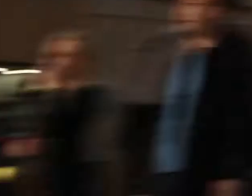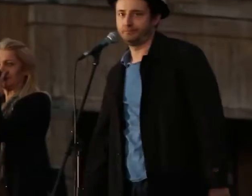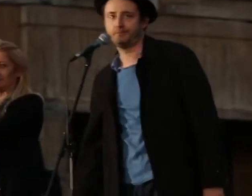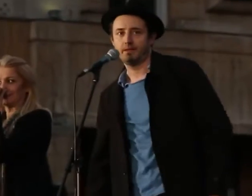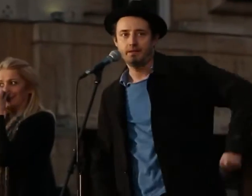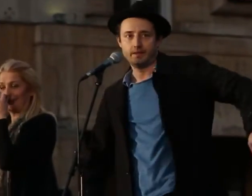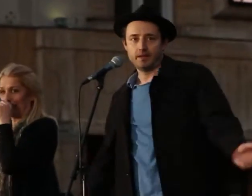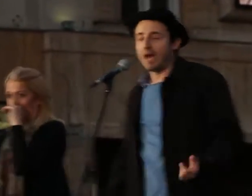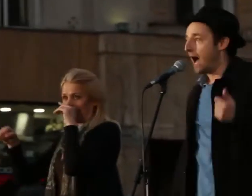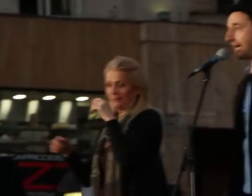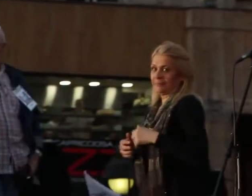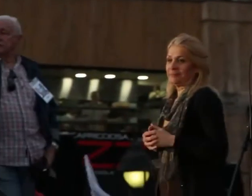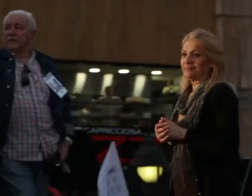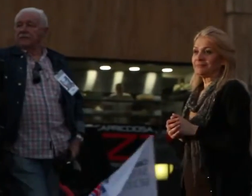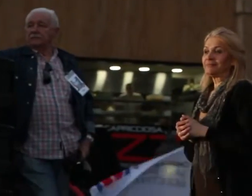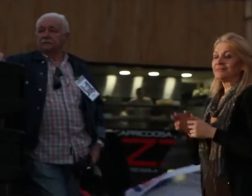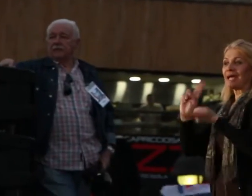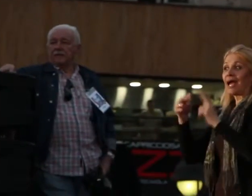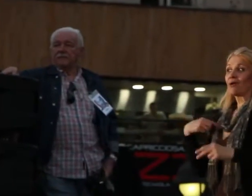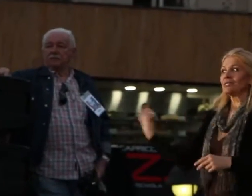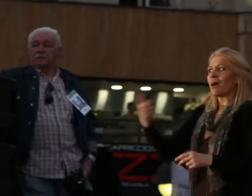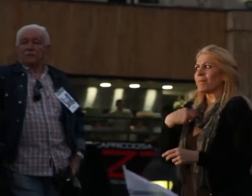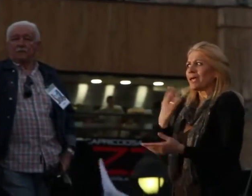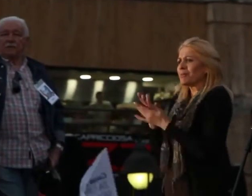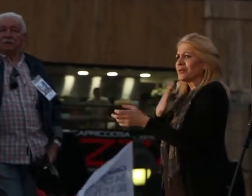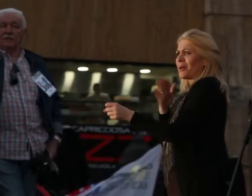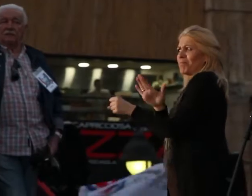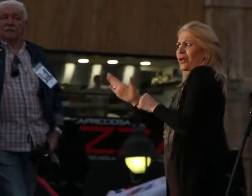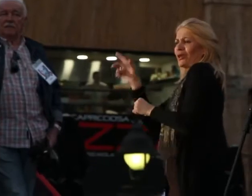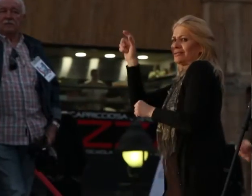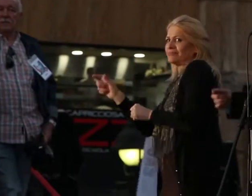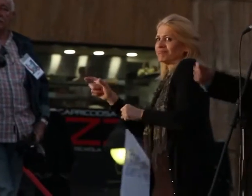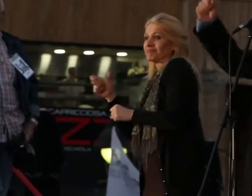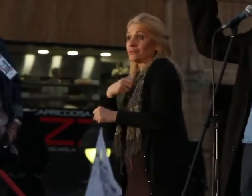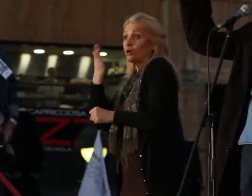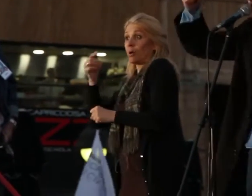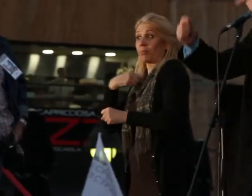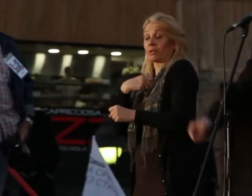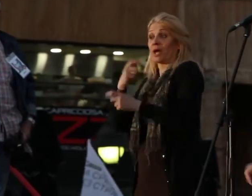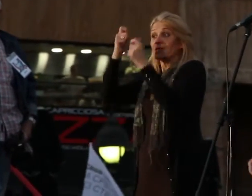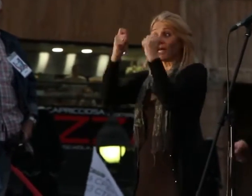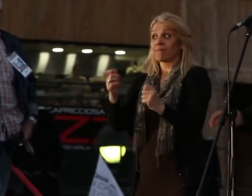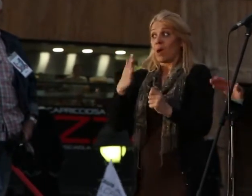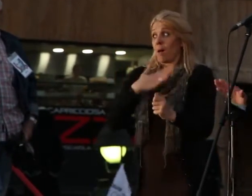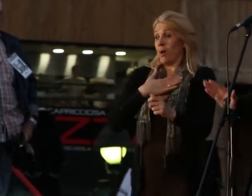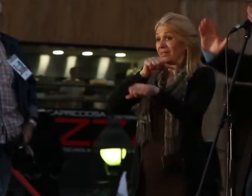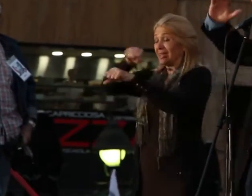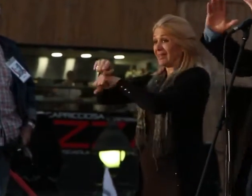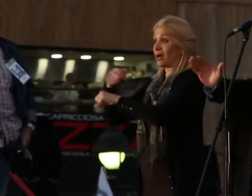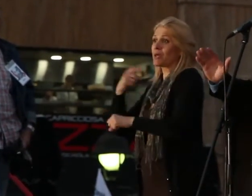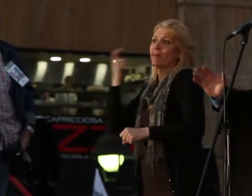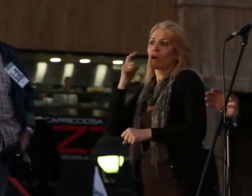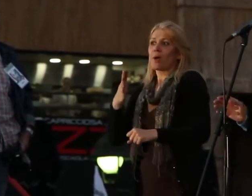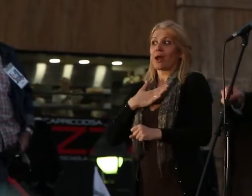Da, da. A kako ćemo se mi suprotstaviti diktaturi? Hoćemo mi da stavimo našeg diktatora i da mi